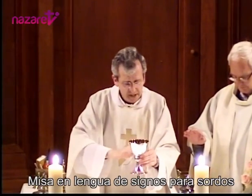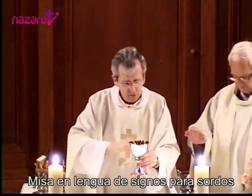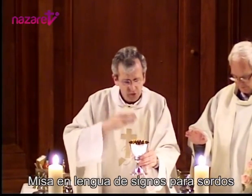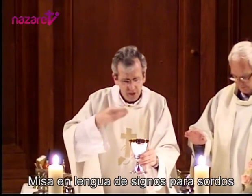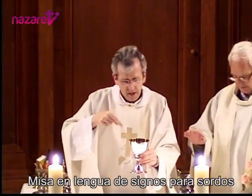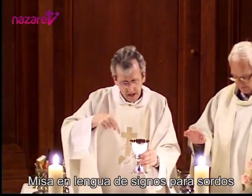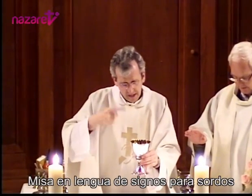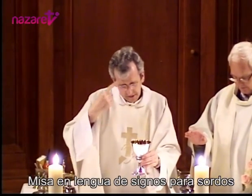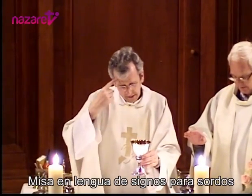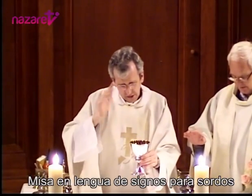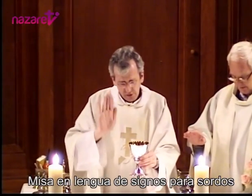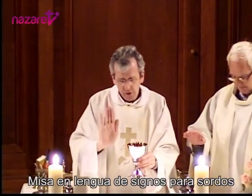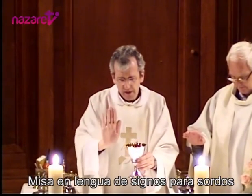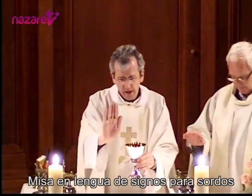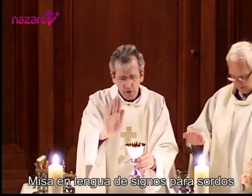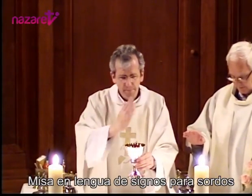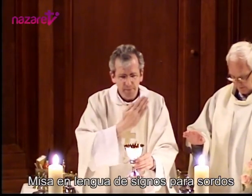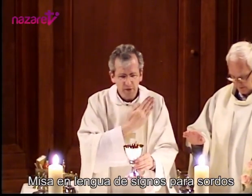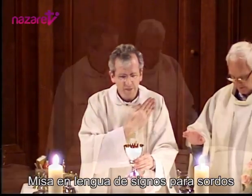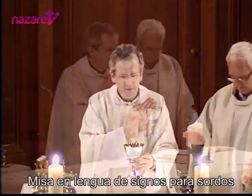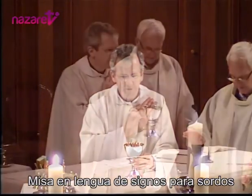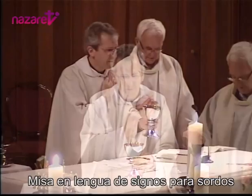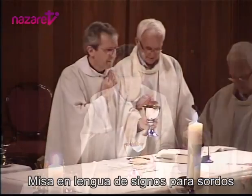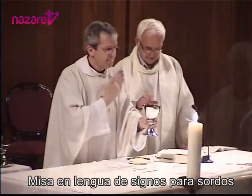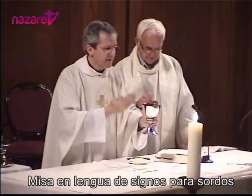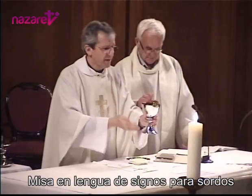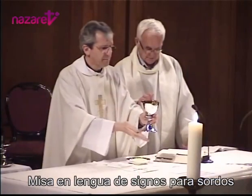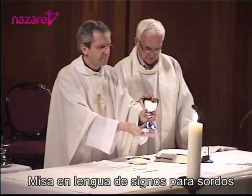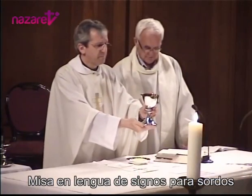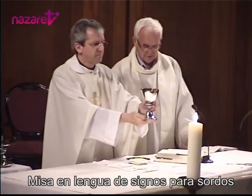pecados. Haced esto en conmemoración mía».